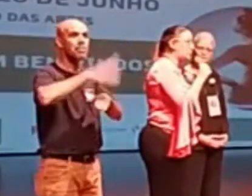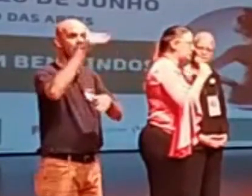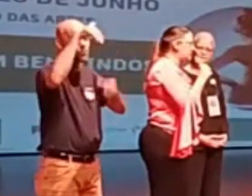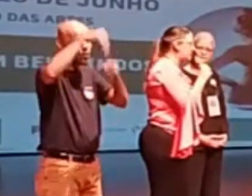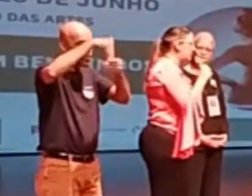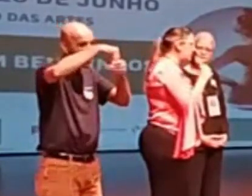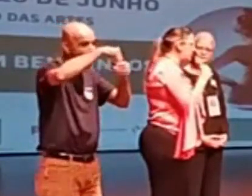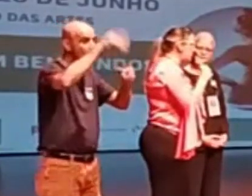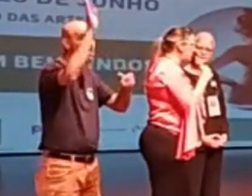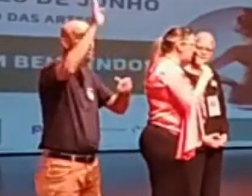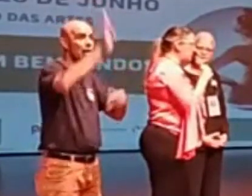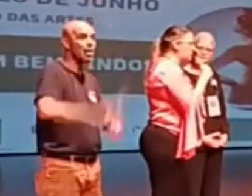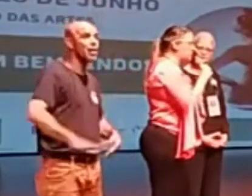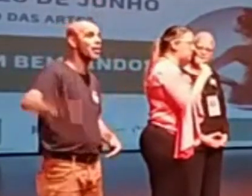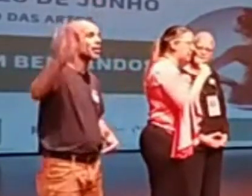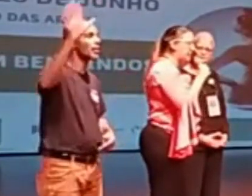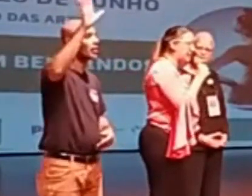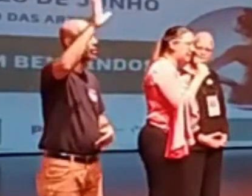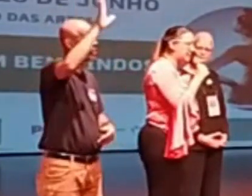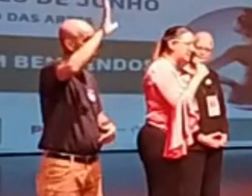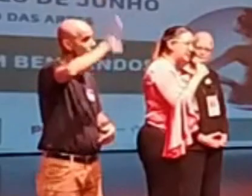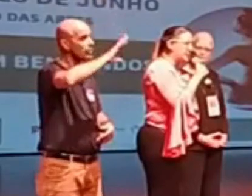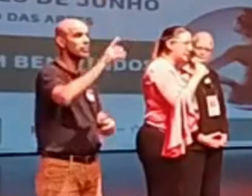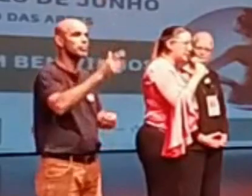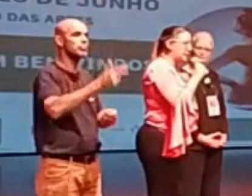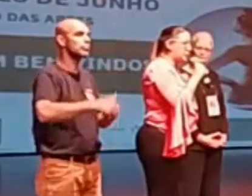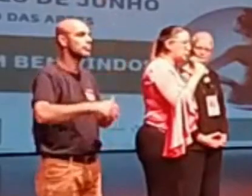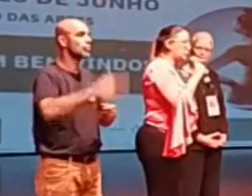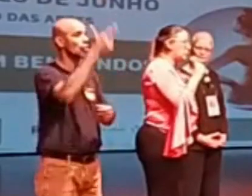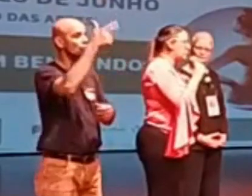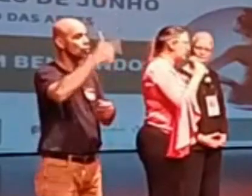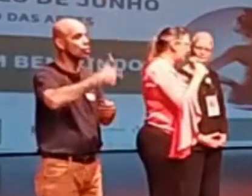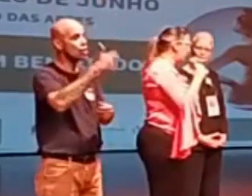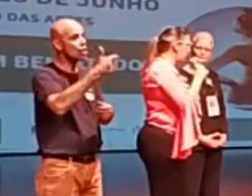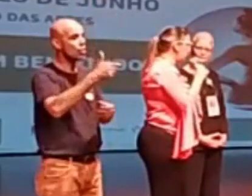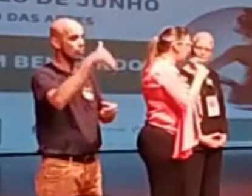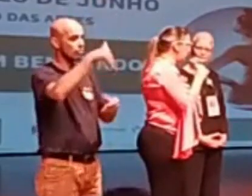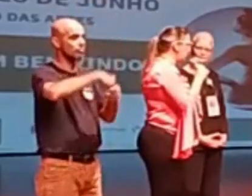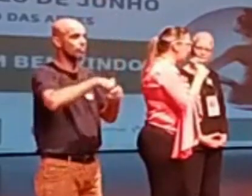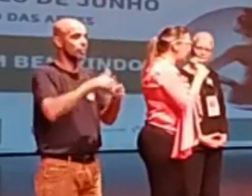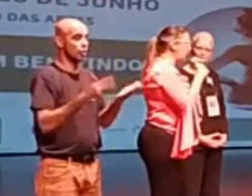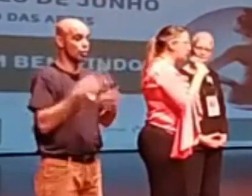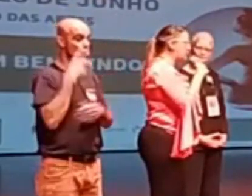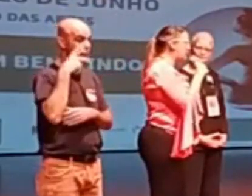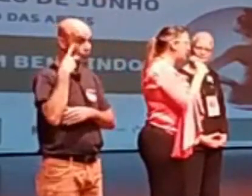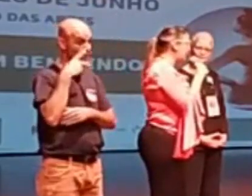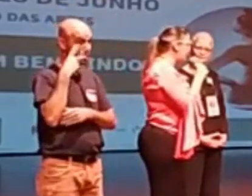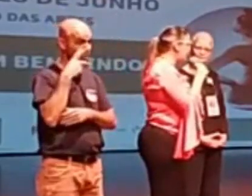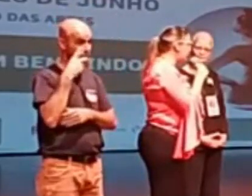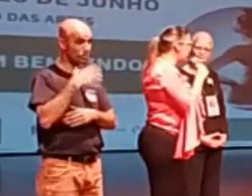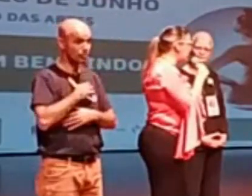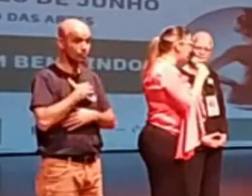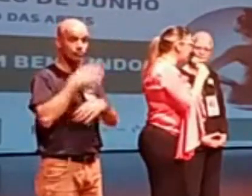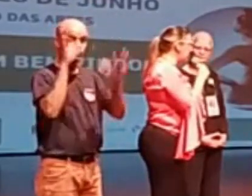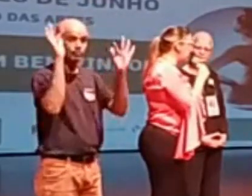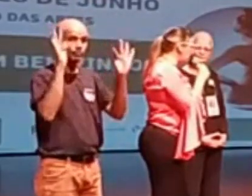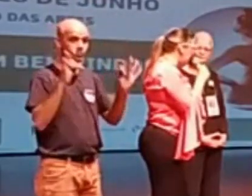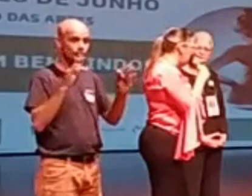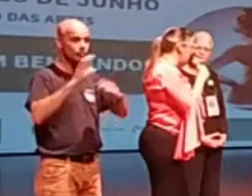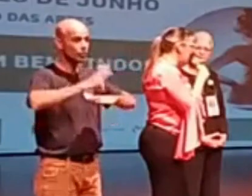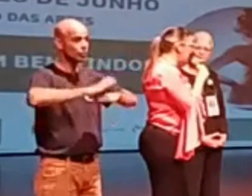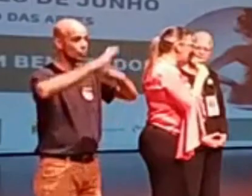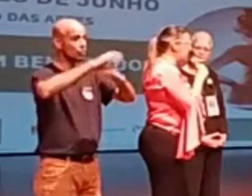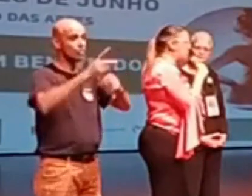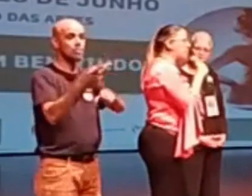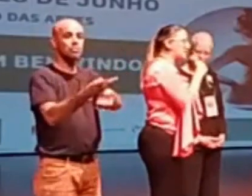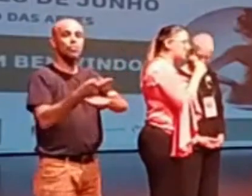até hoje, desde o ano de 2012, quando eu fui reeleita. E hoje, como vereadora, eu me sinto feliz dos conselheiros me